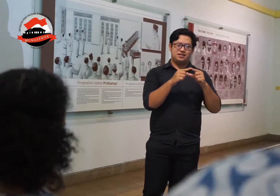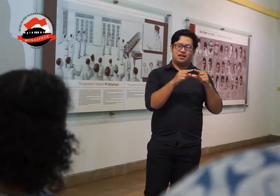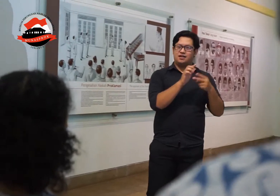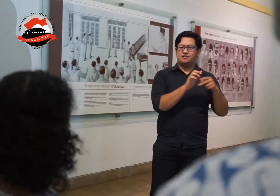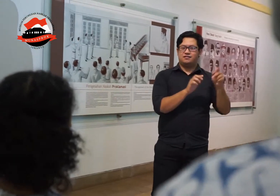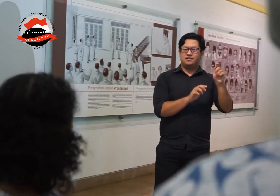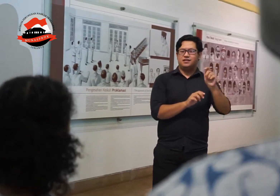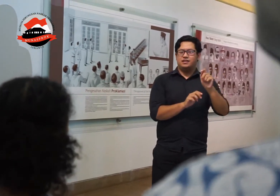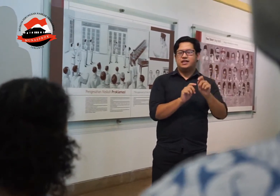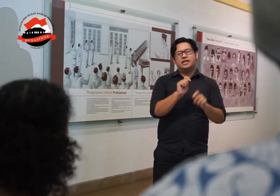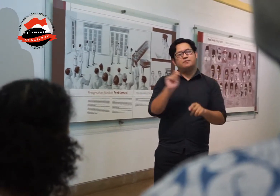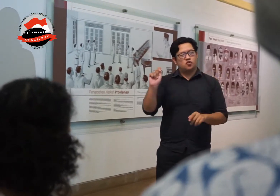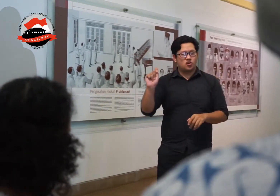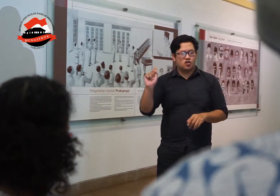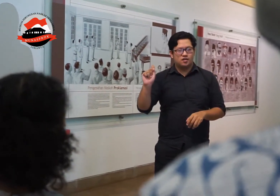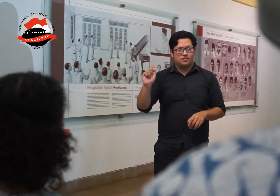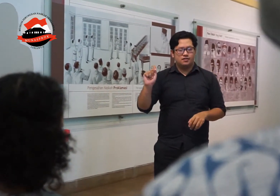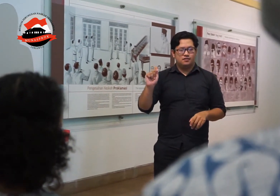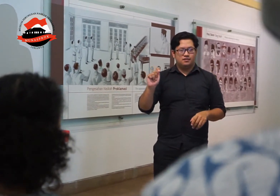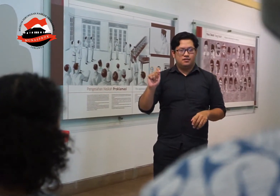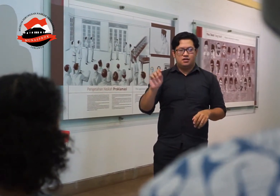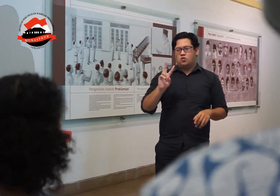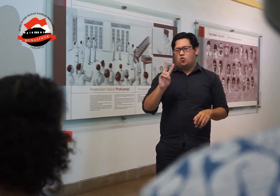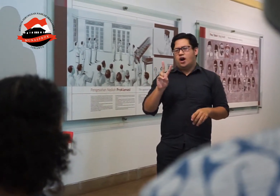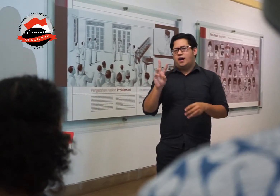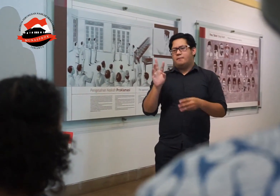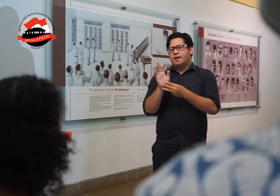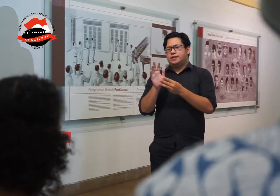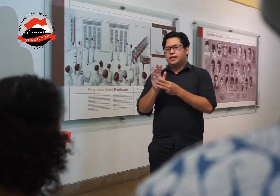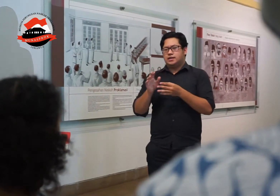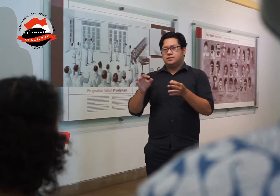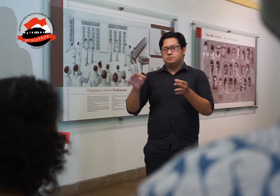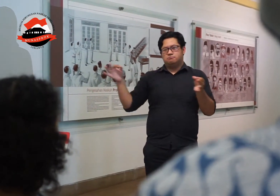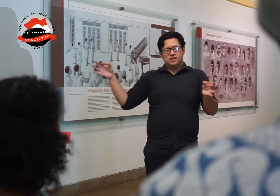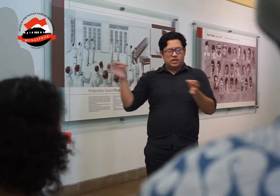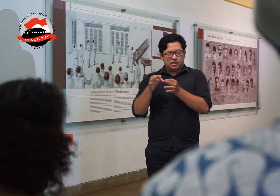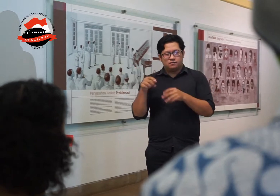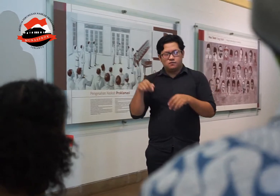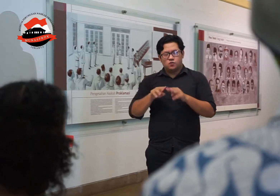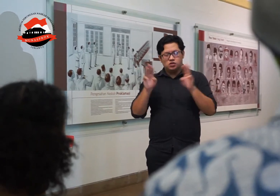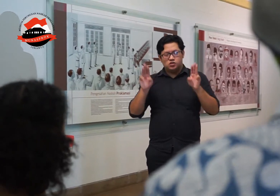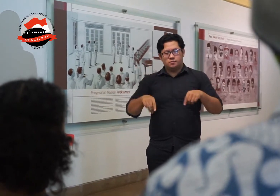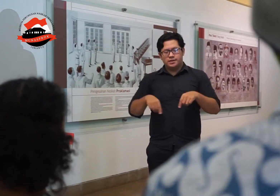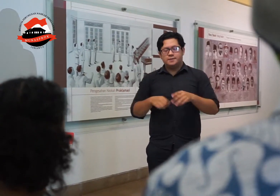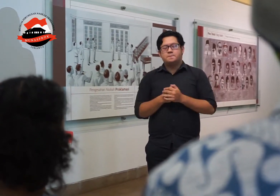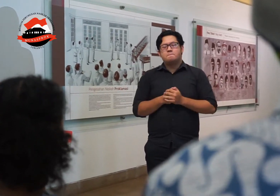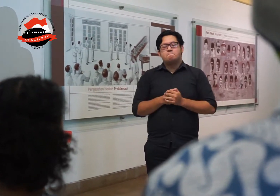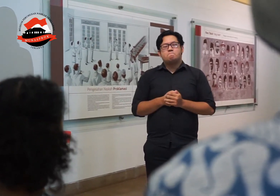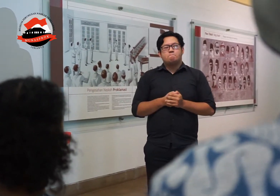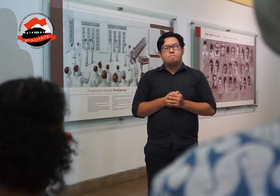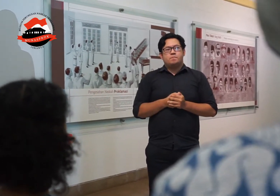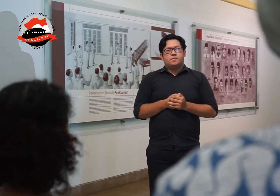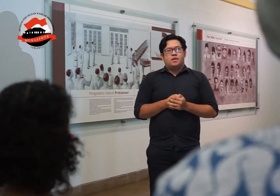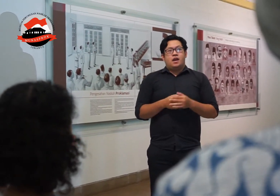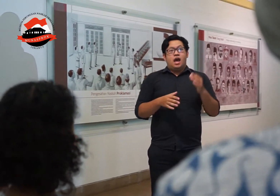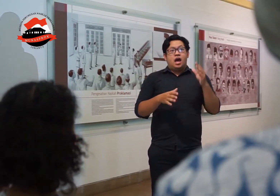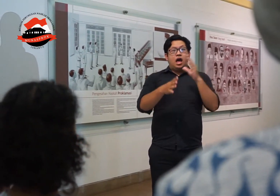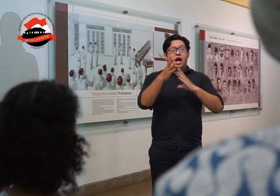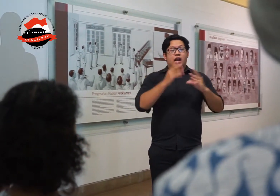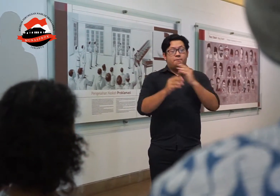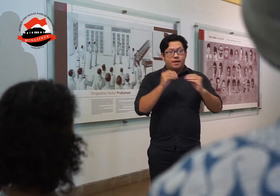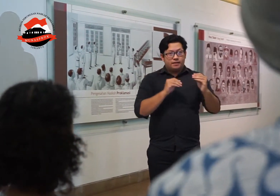rumah Laksamana Maeda, dari museum ini. Rapat pertemuan persiapan kemerdekaan